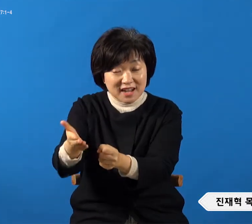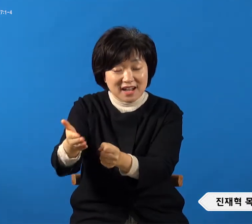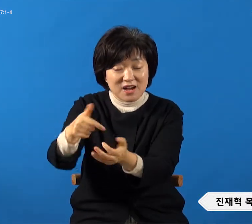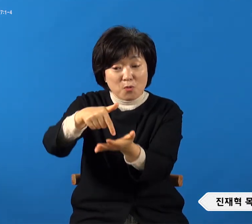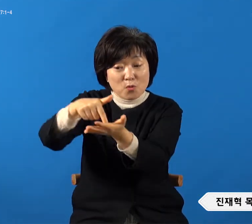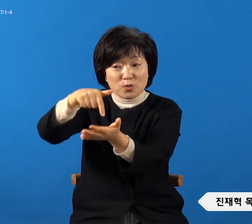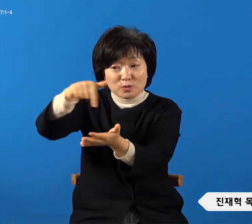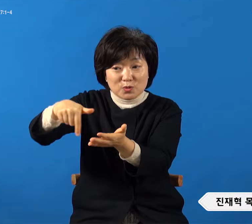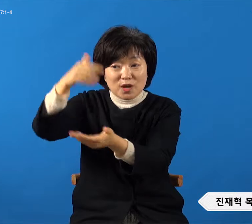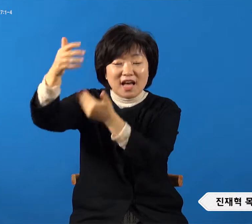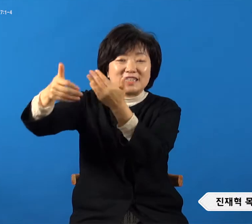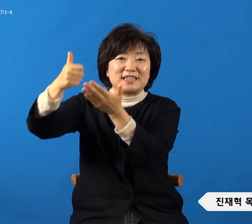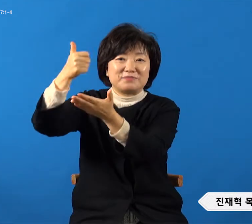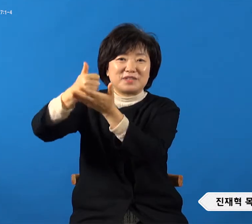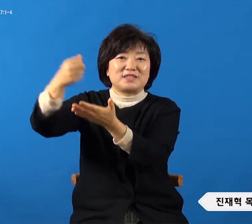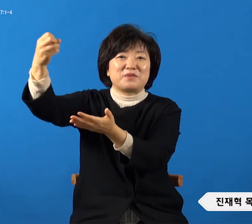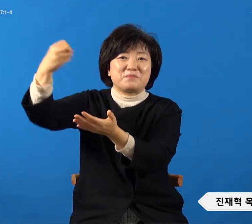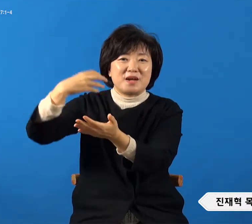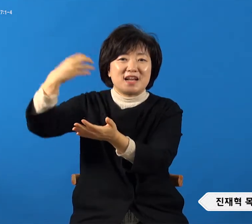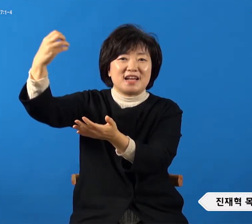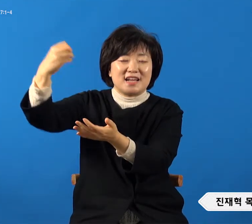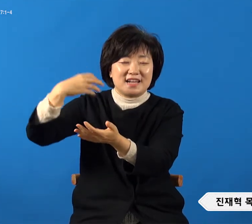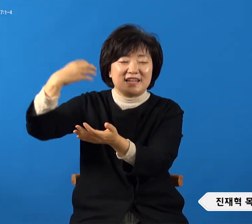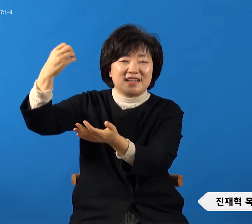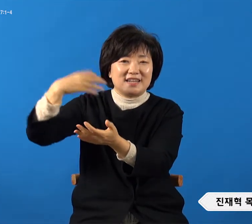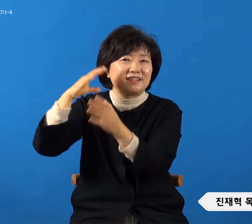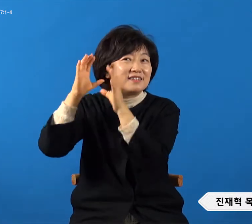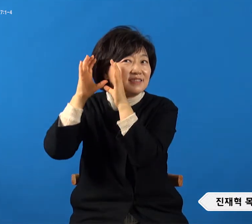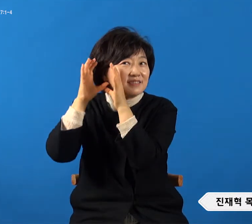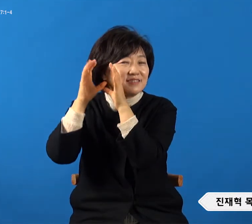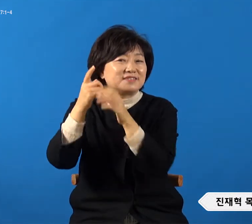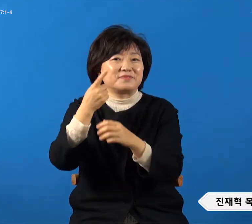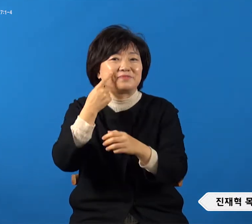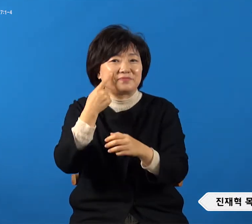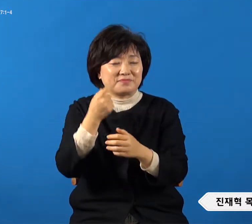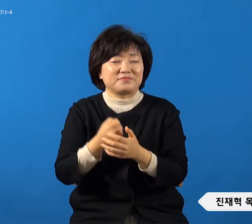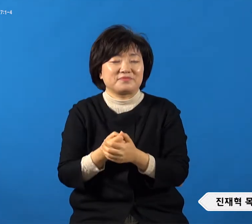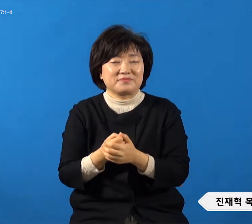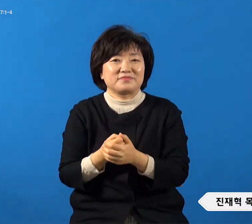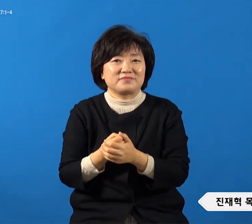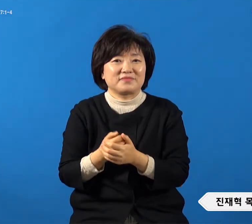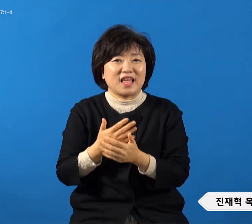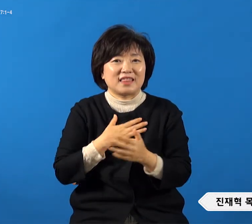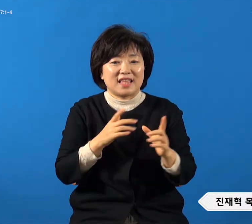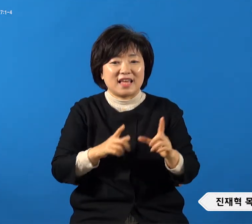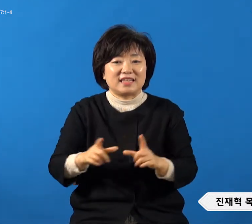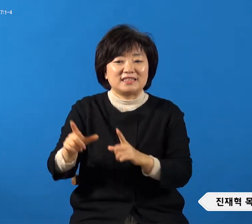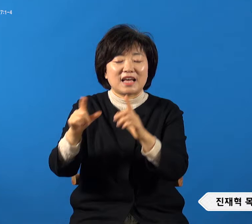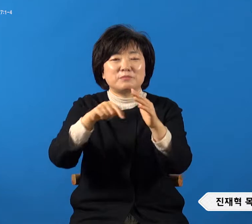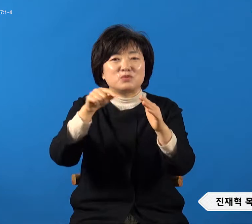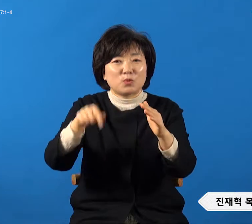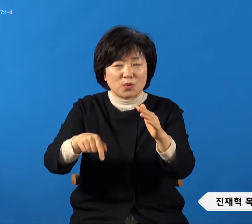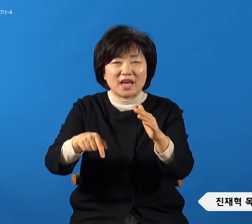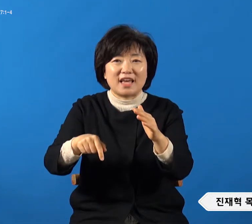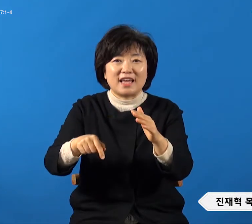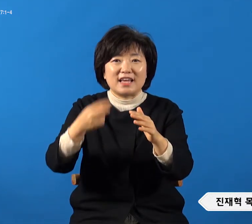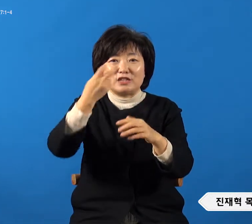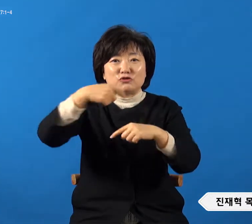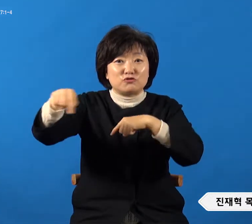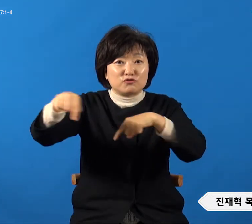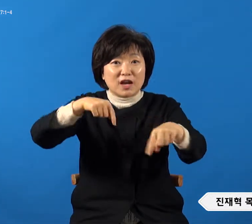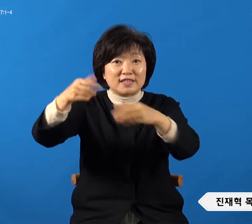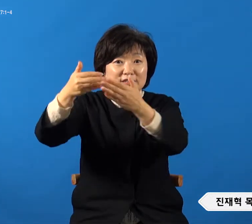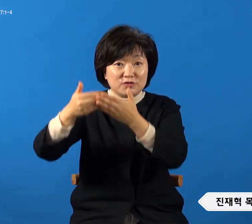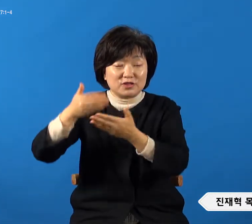오늘 하나님께서 우리에게 말씀하시는 것을 들어보십시오. 그렇게 내 삶의 주관자 되신 하나님 앞에